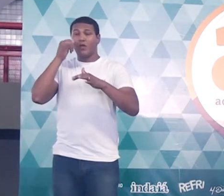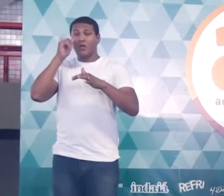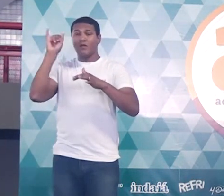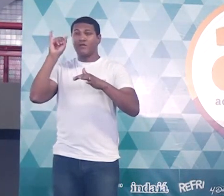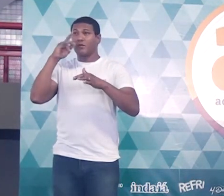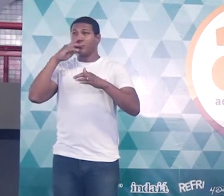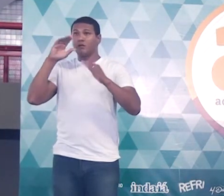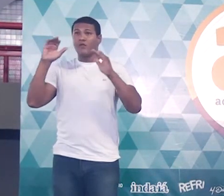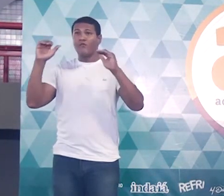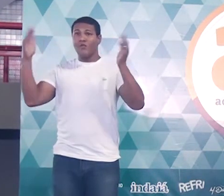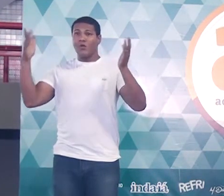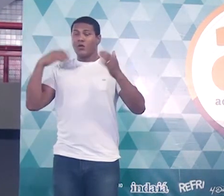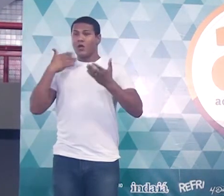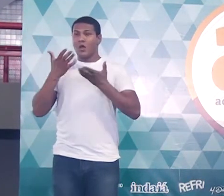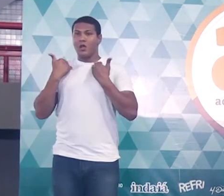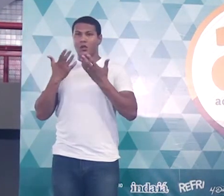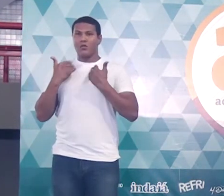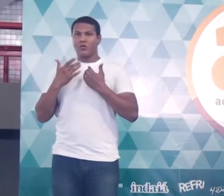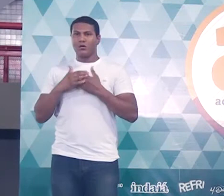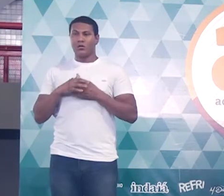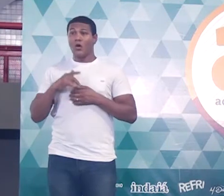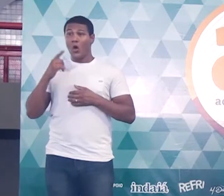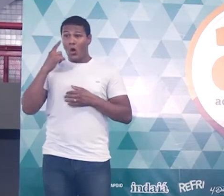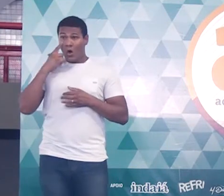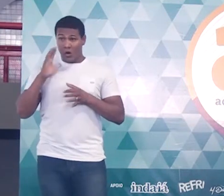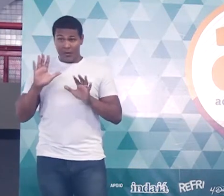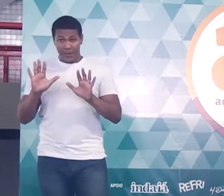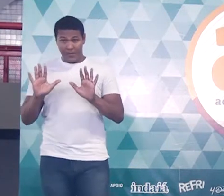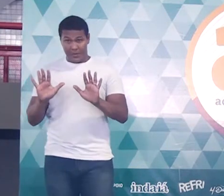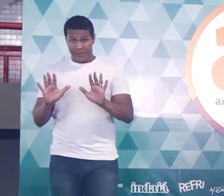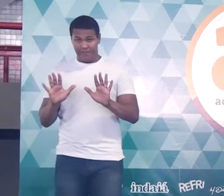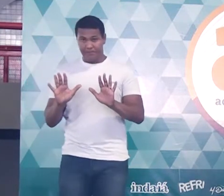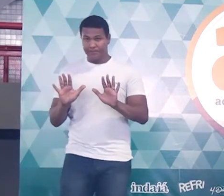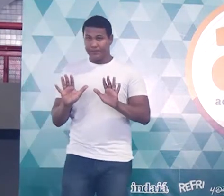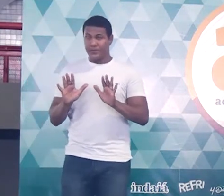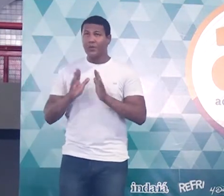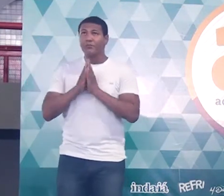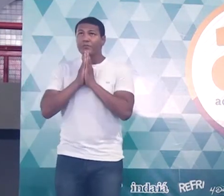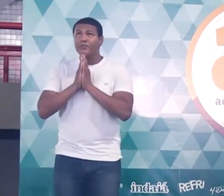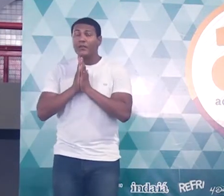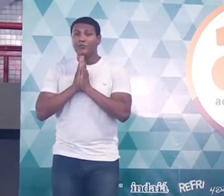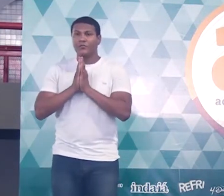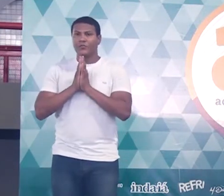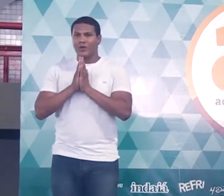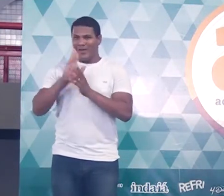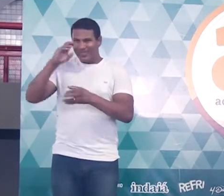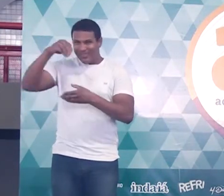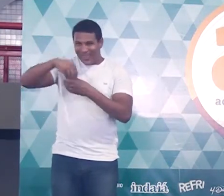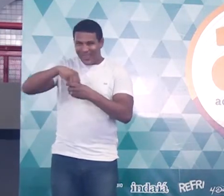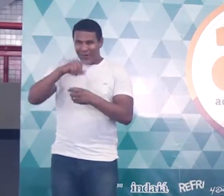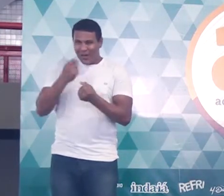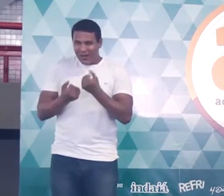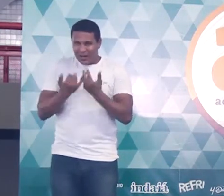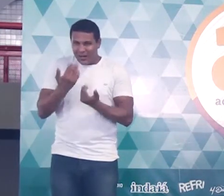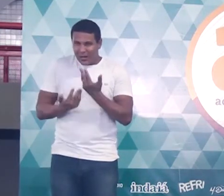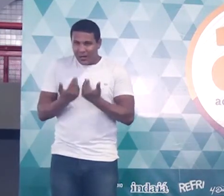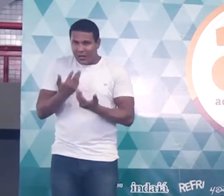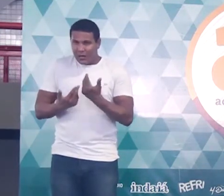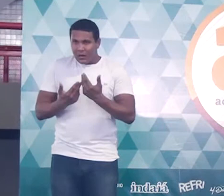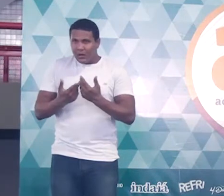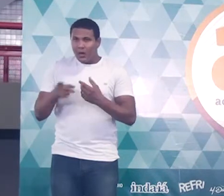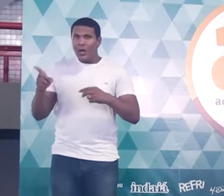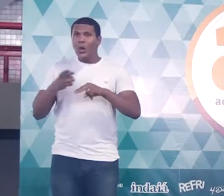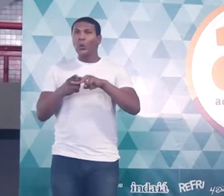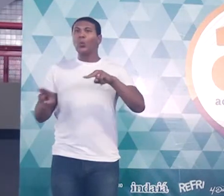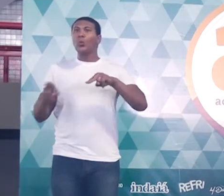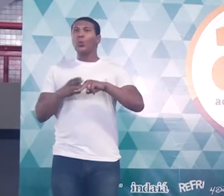interna. Galera, pelo amor de Deus, o iglu não esquenta lá dentro, não. O pessoal não está nu lá dentro,